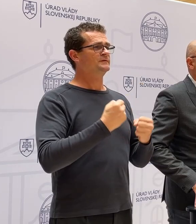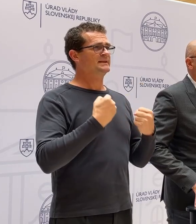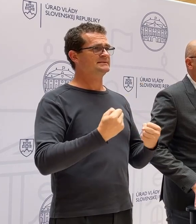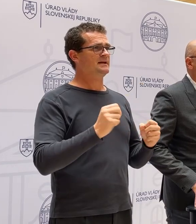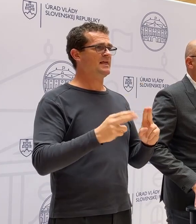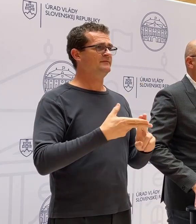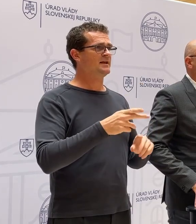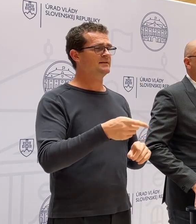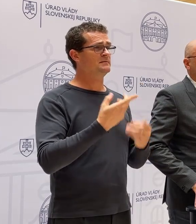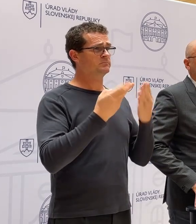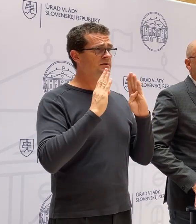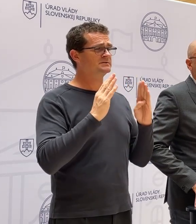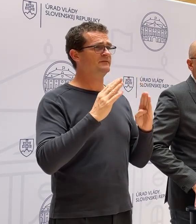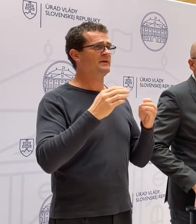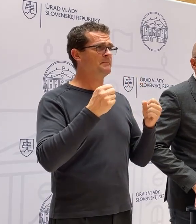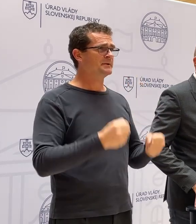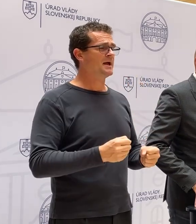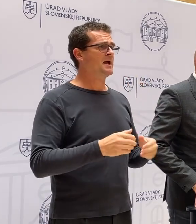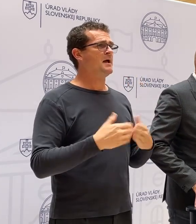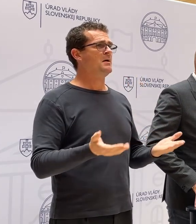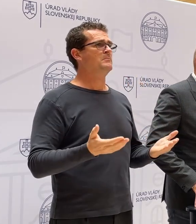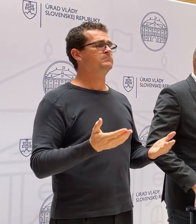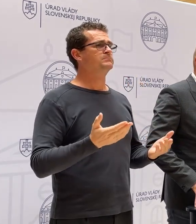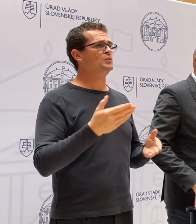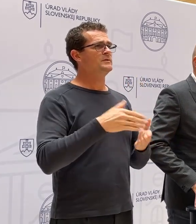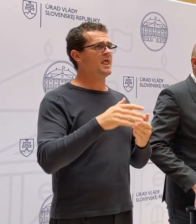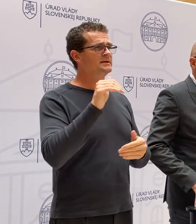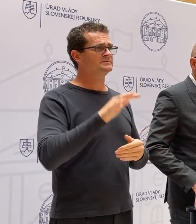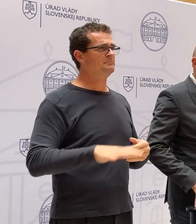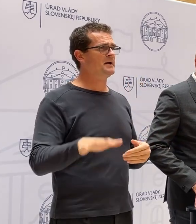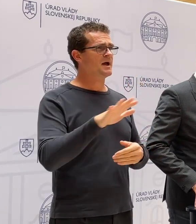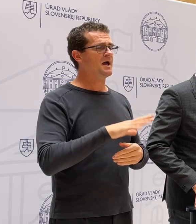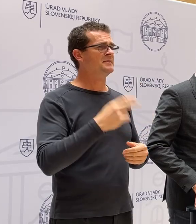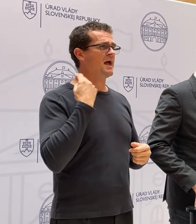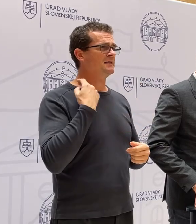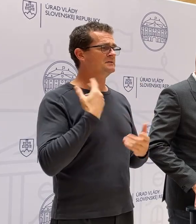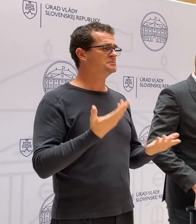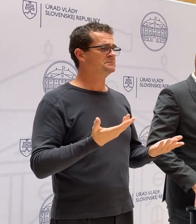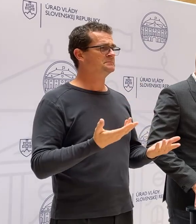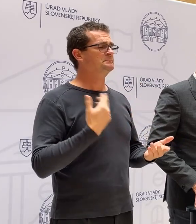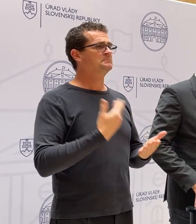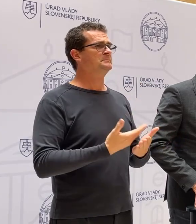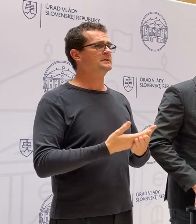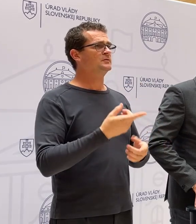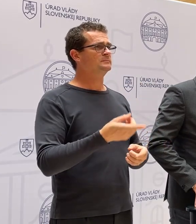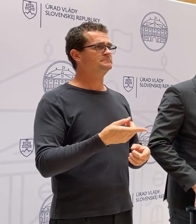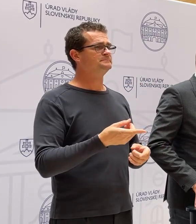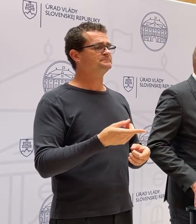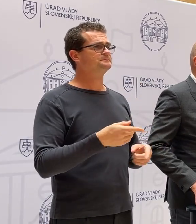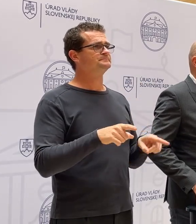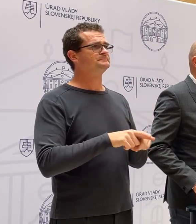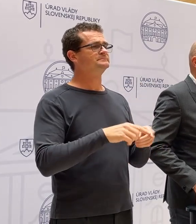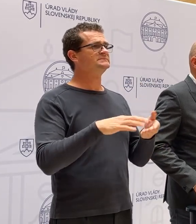že sa vráti, či už z Bratislavy, z Prahy, alebo ďalej zo západu, možno že z Anglicka, lebo tak